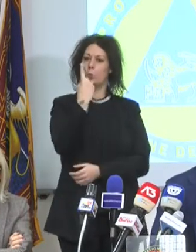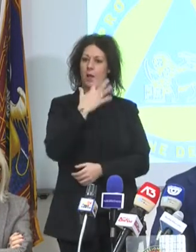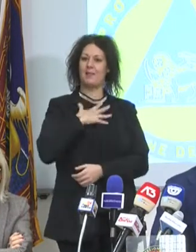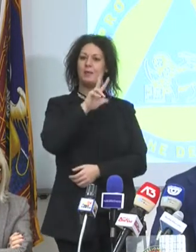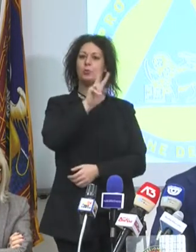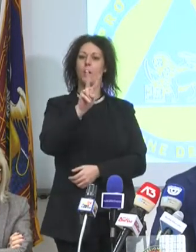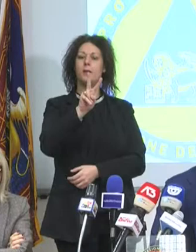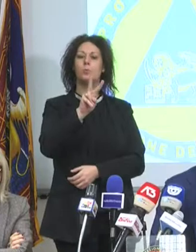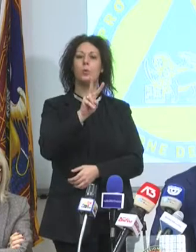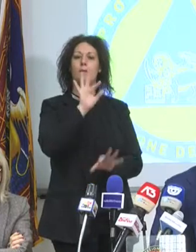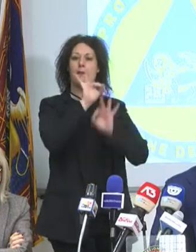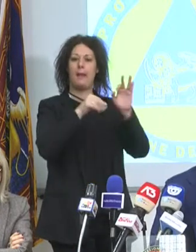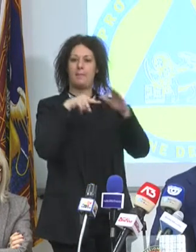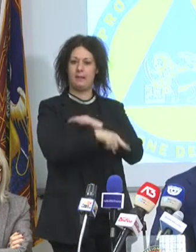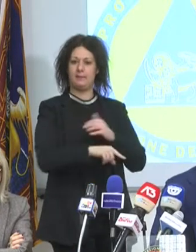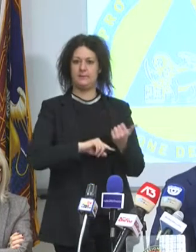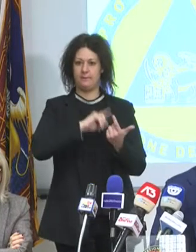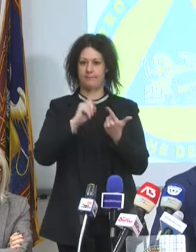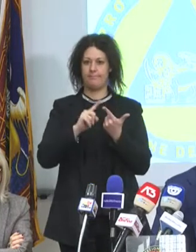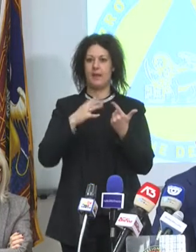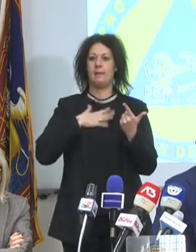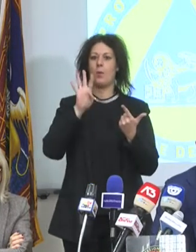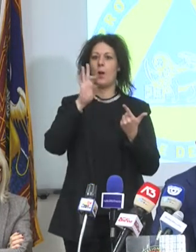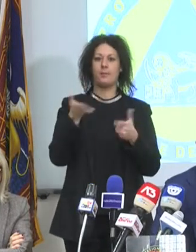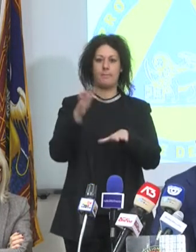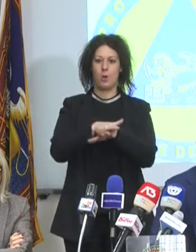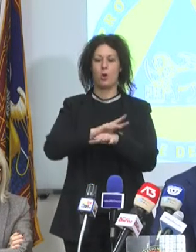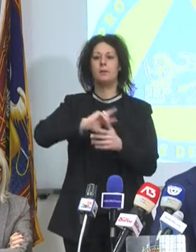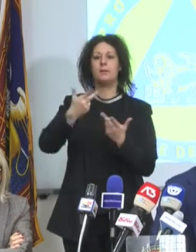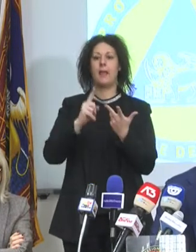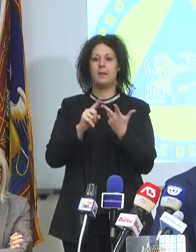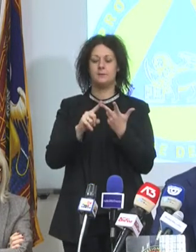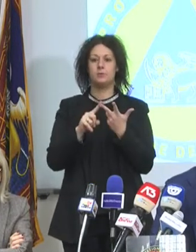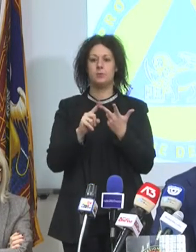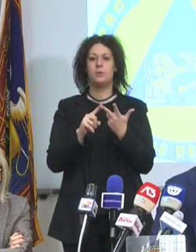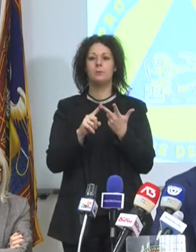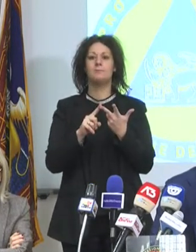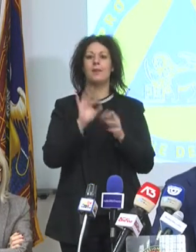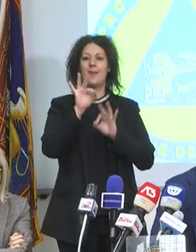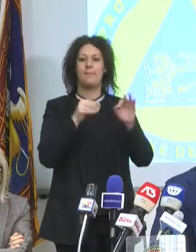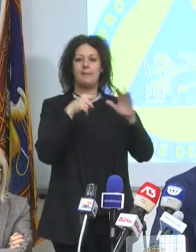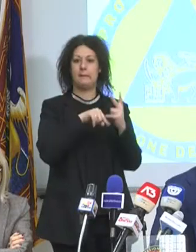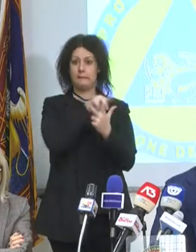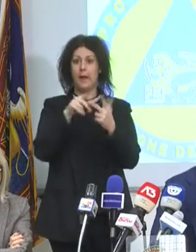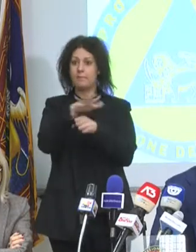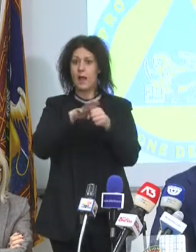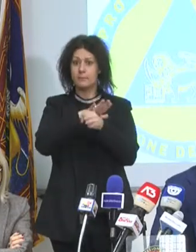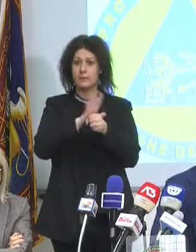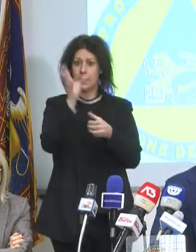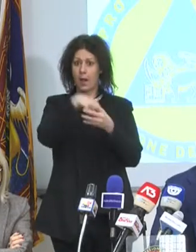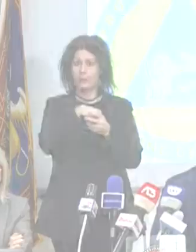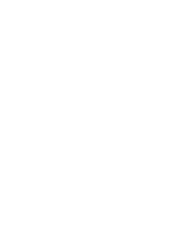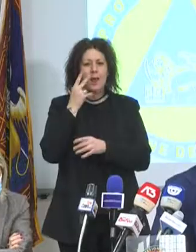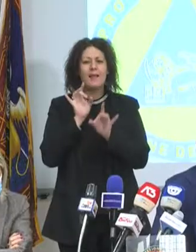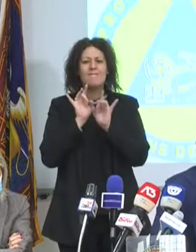una quarantina d'anni un decesso il terzo familiare terapia intensiva sono delle cose inspiegabili